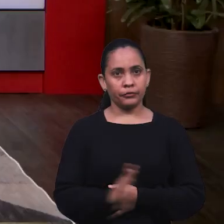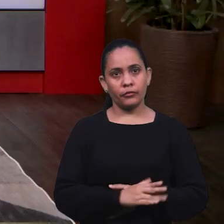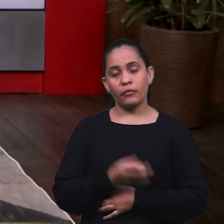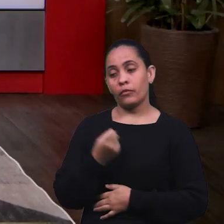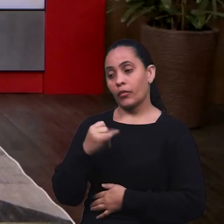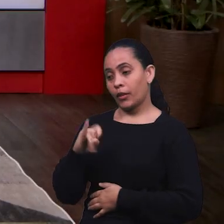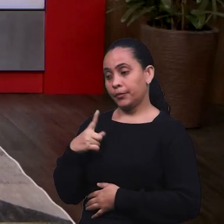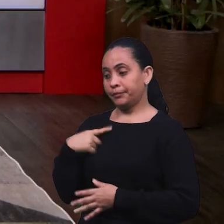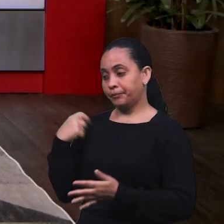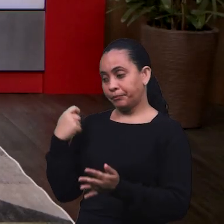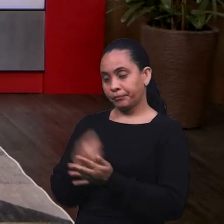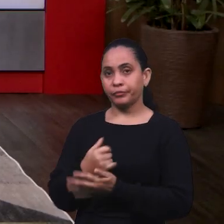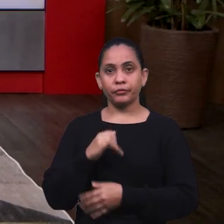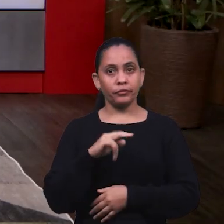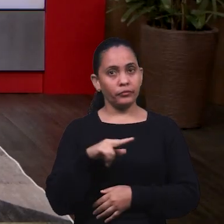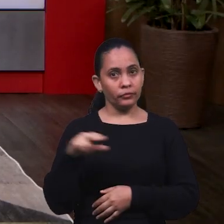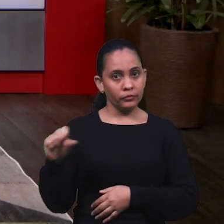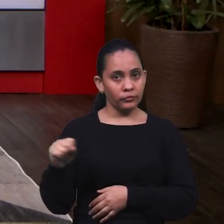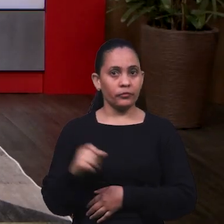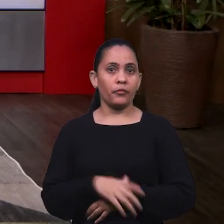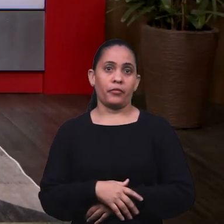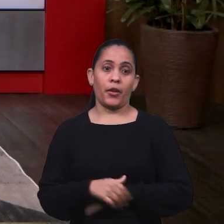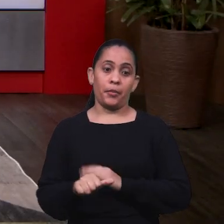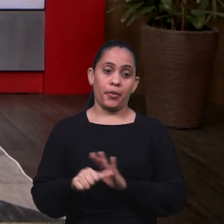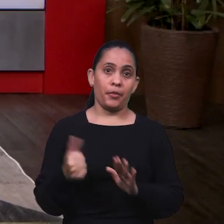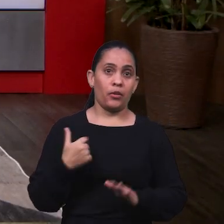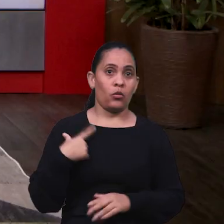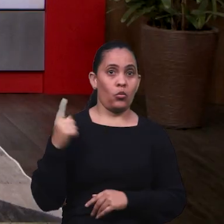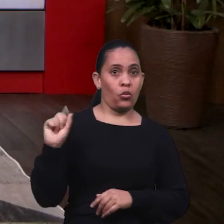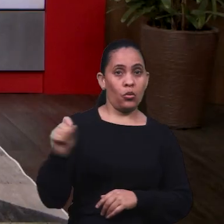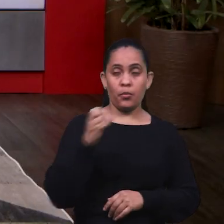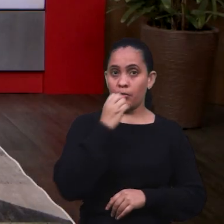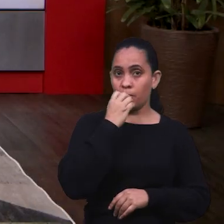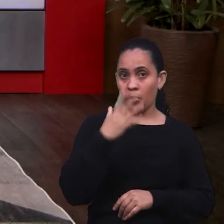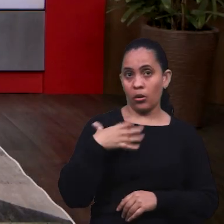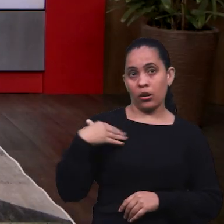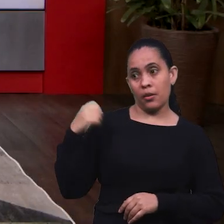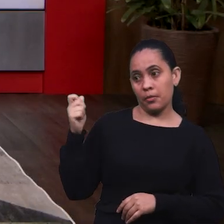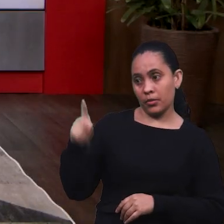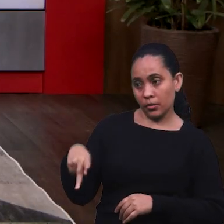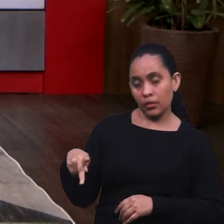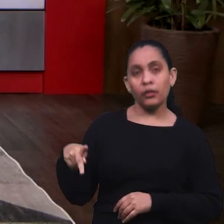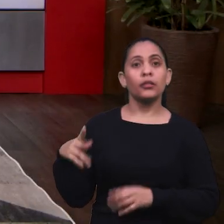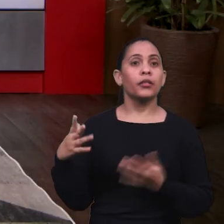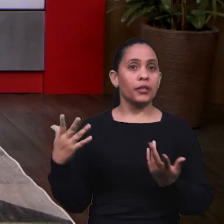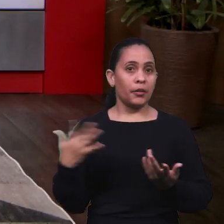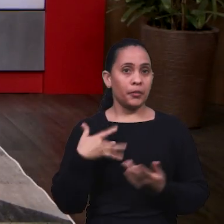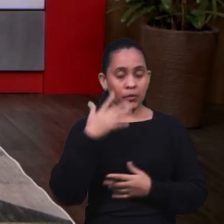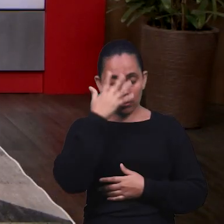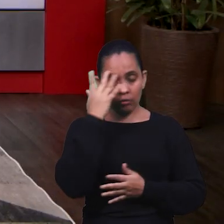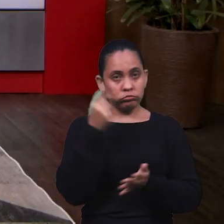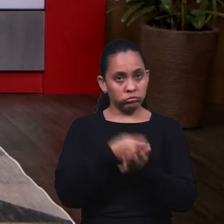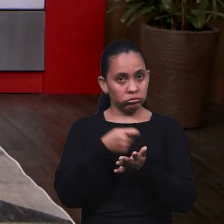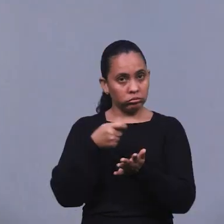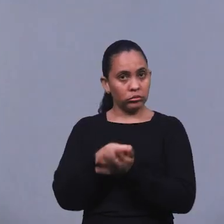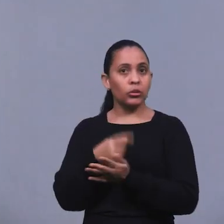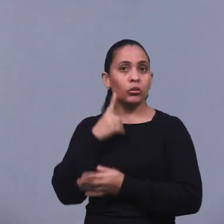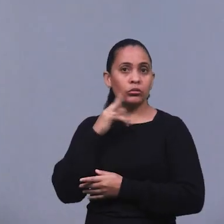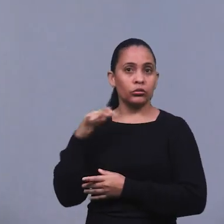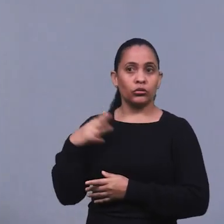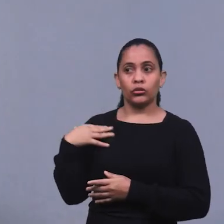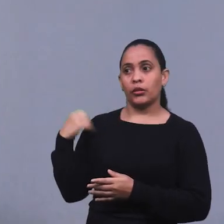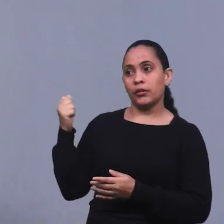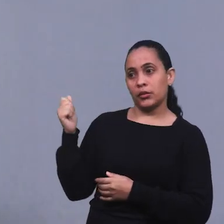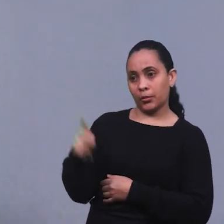isso. então se eu contribuo para o INSS, primeiro benefício e o melhor, que é a aposentadoria, né. Então quem está contribuindo, um dia